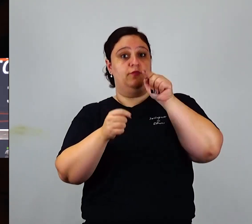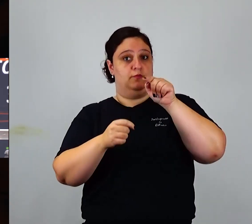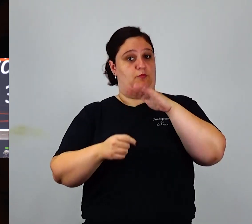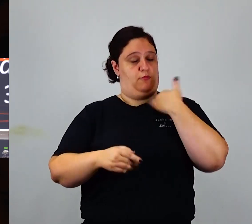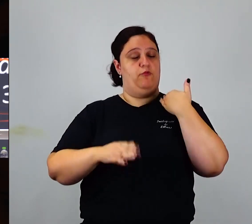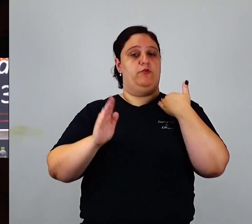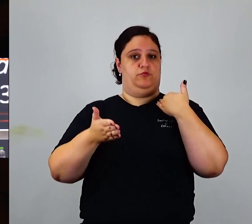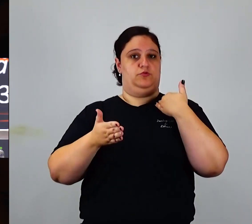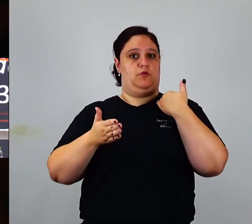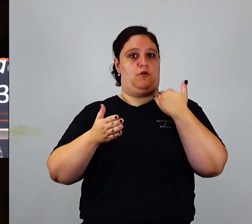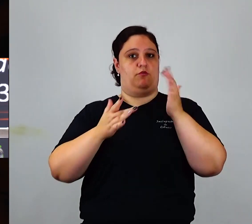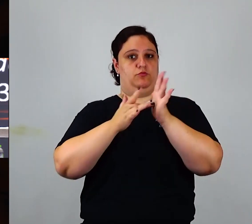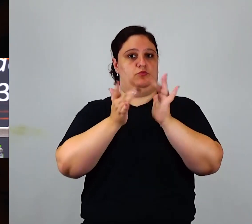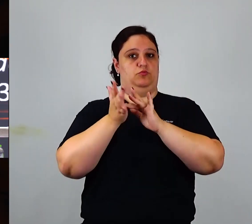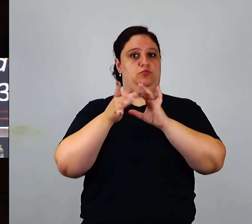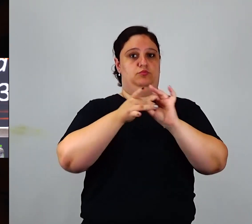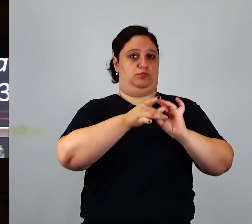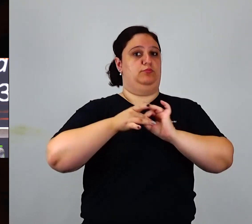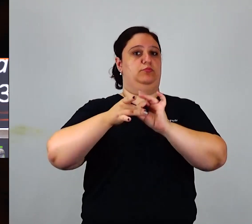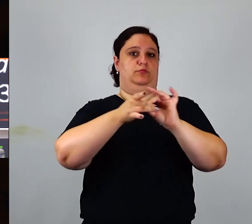morreram.